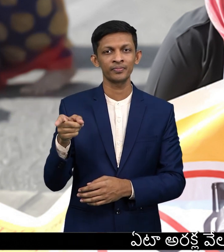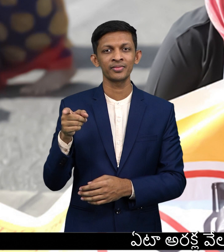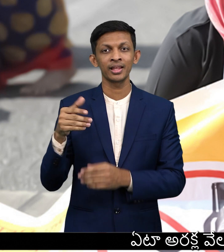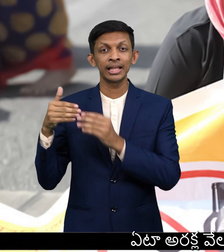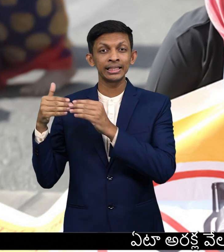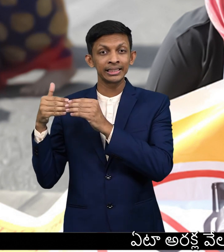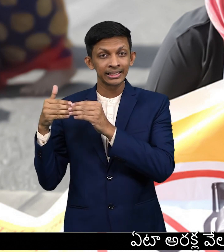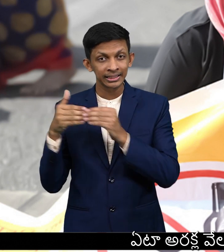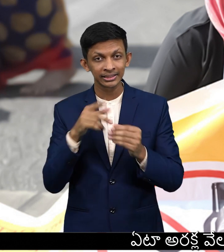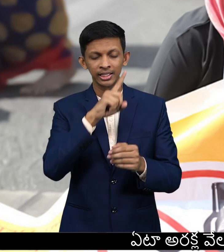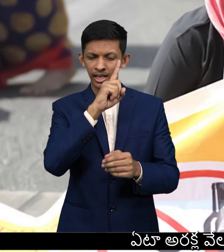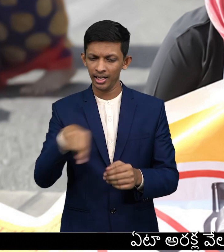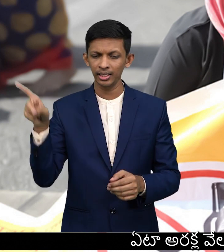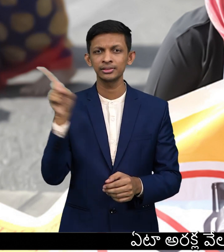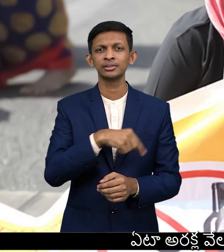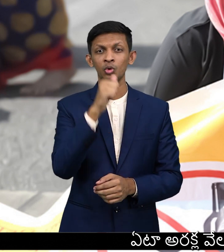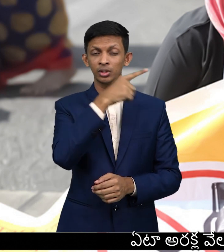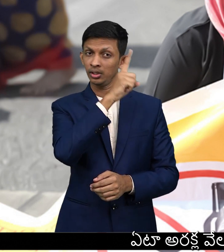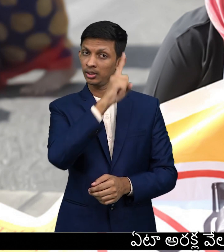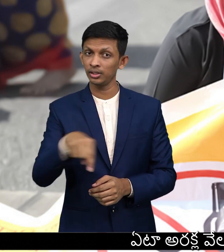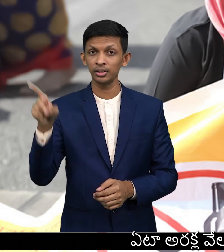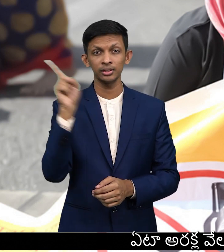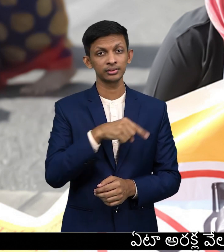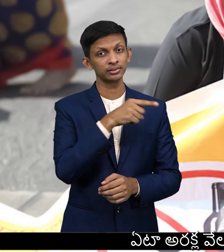ఏటా అరక్ల వేలంపాటలను రద్దు చేయటంతో పాటు